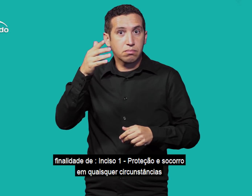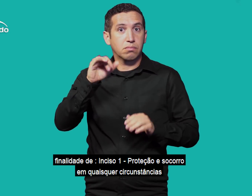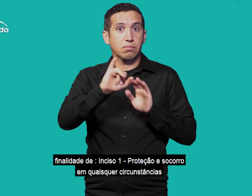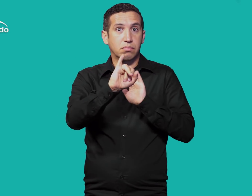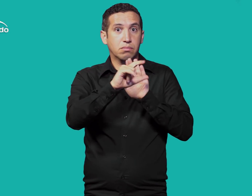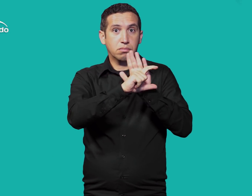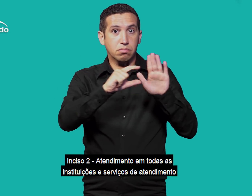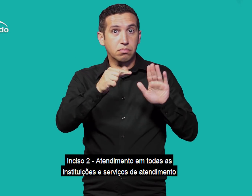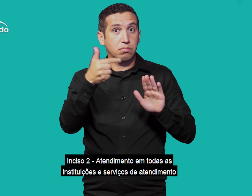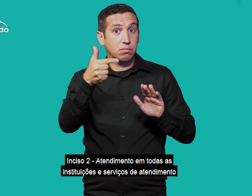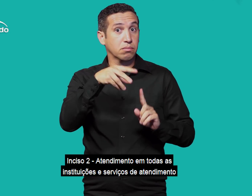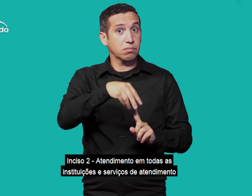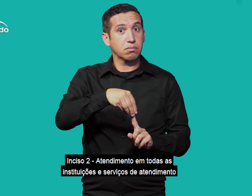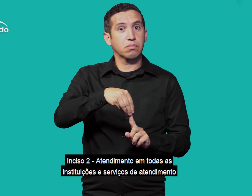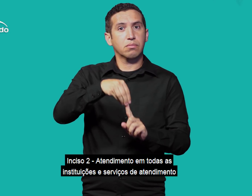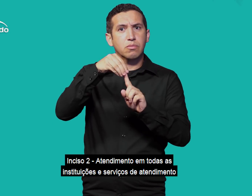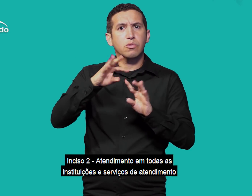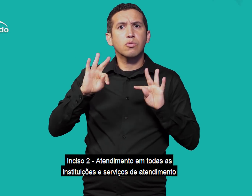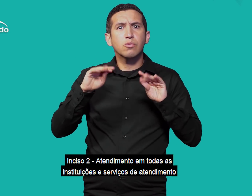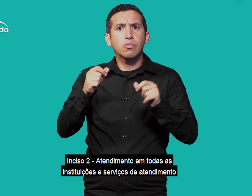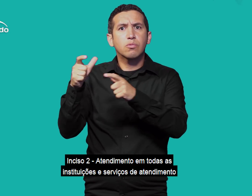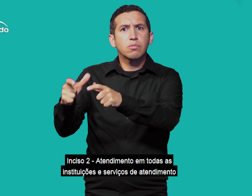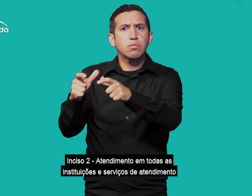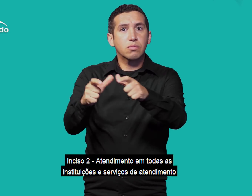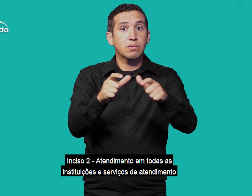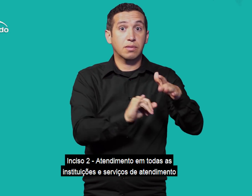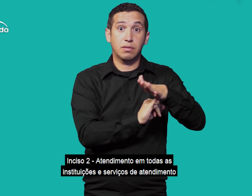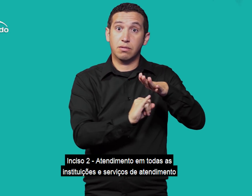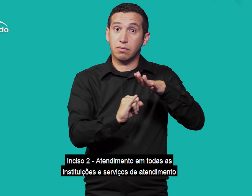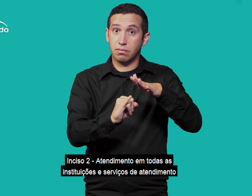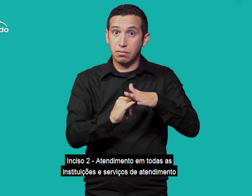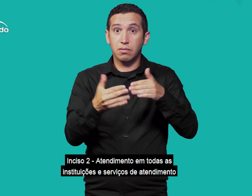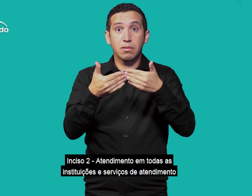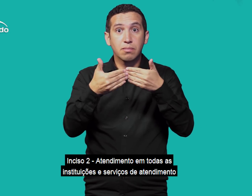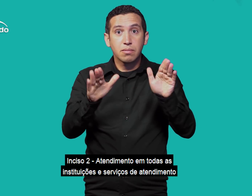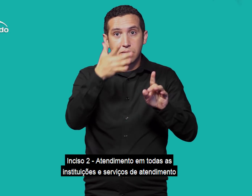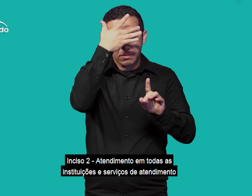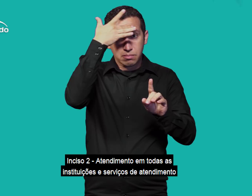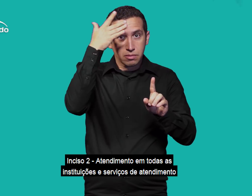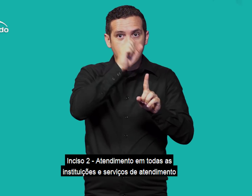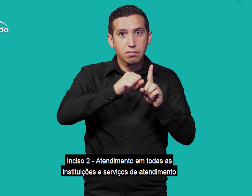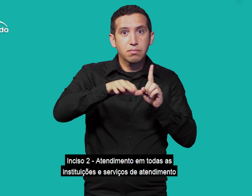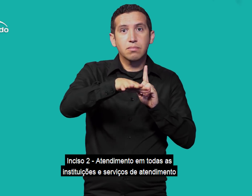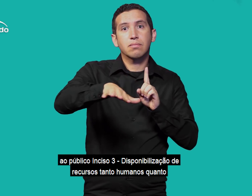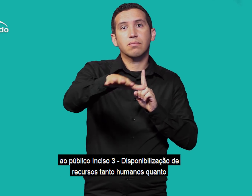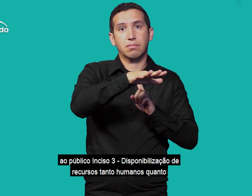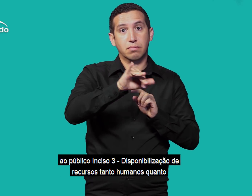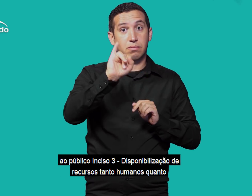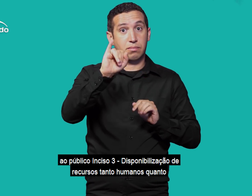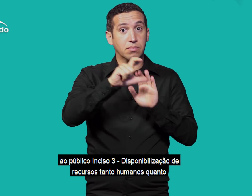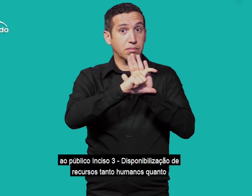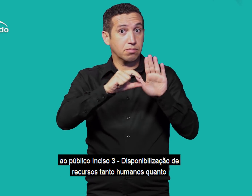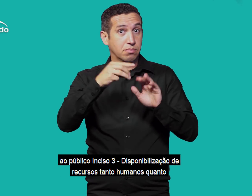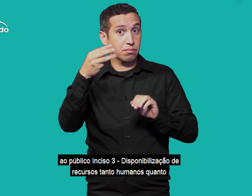o inciso 2 atendimento em todas as instituições e serviços de atendimento ao público em inciso